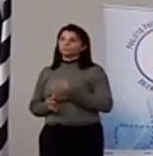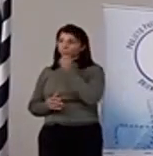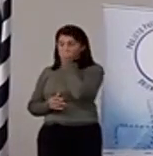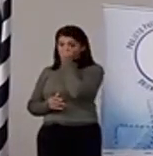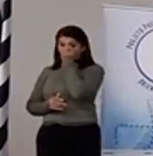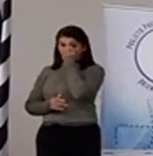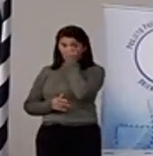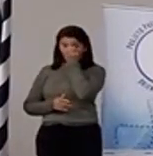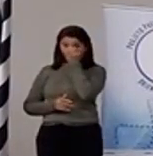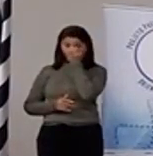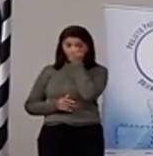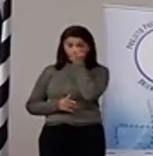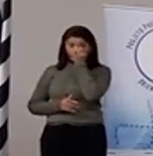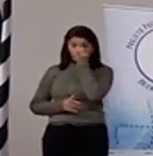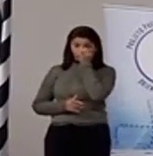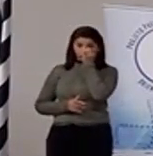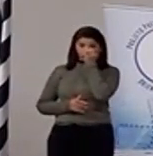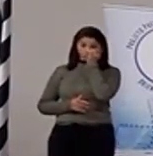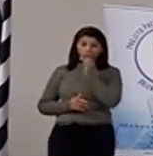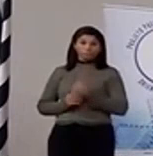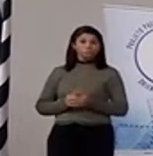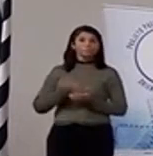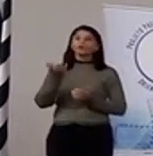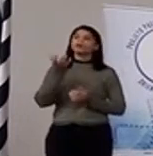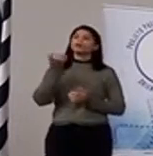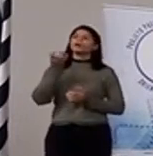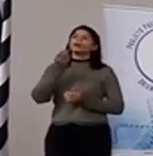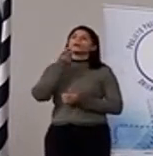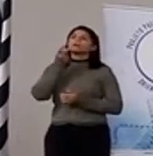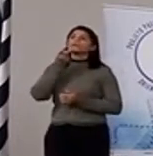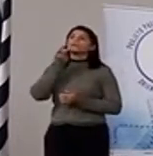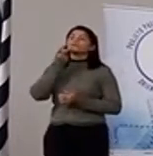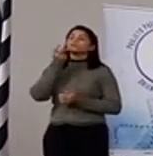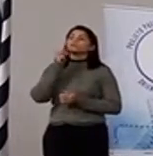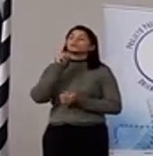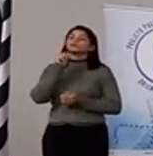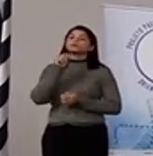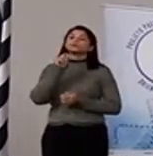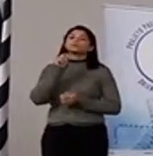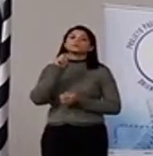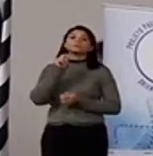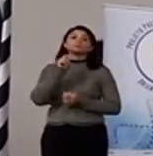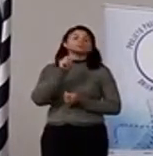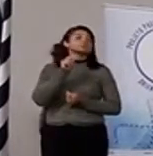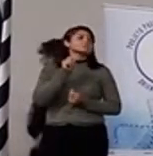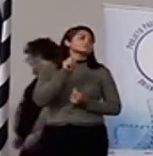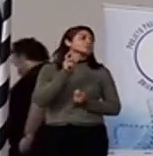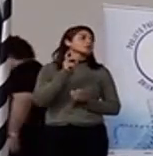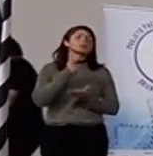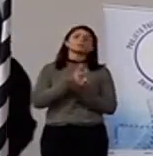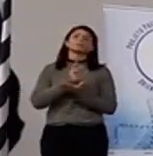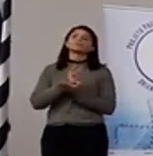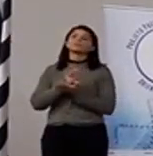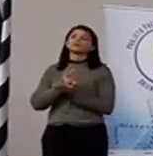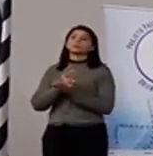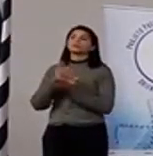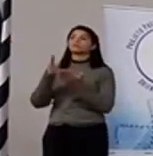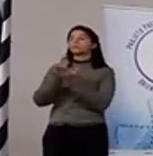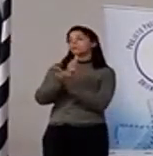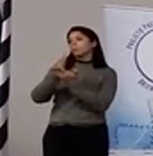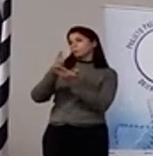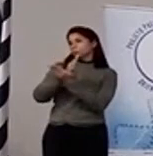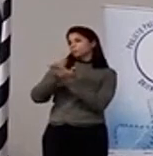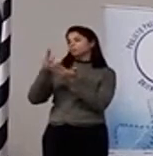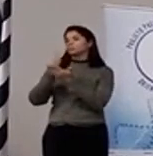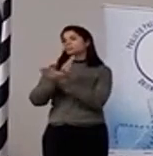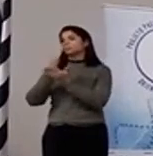alguém? Eu queria dizer assim, colaborar só com essa fala da Tina, assim, que mesmo que alguns casos, às vezes, não